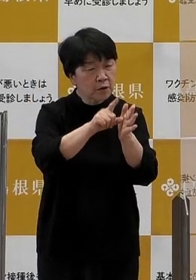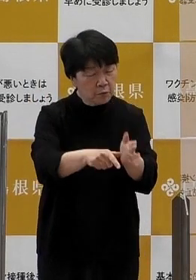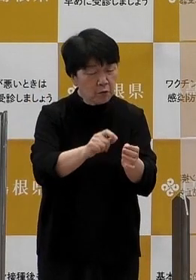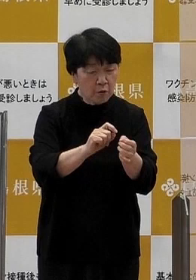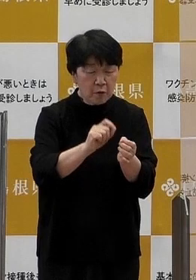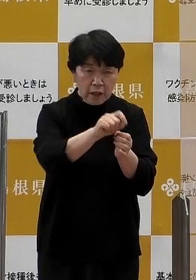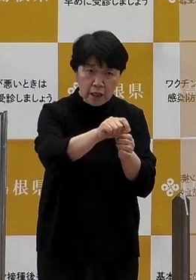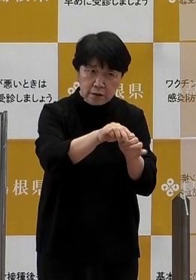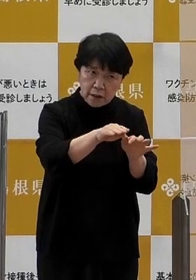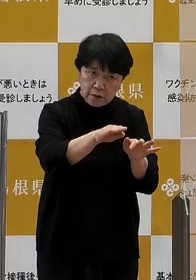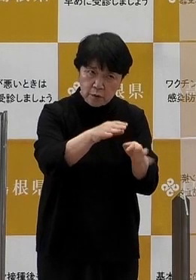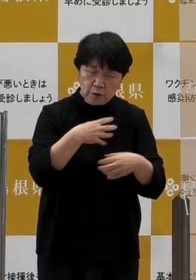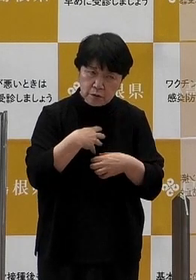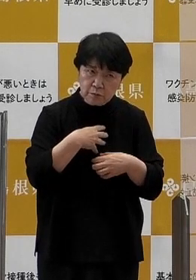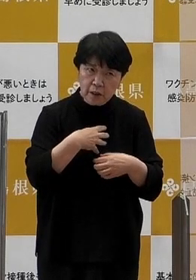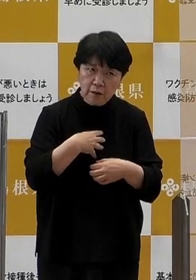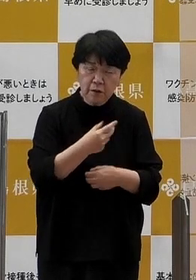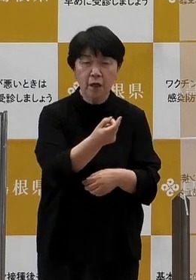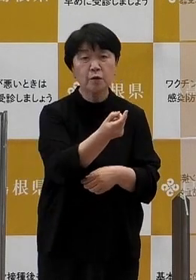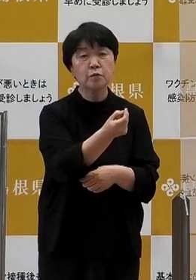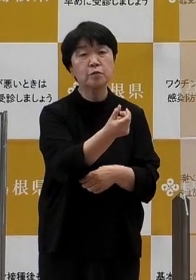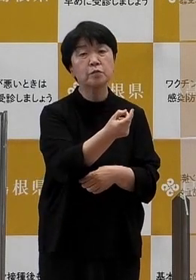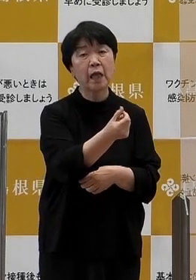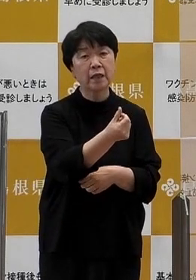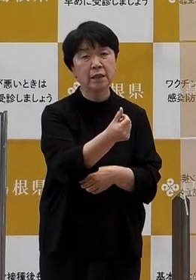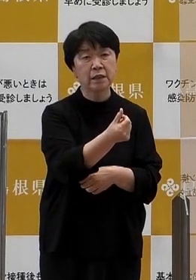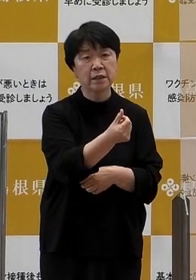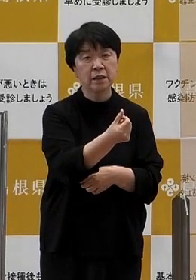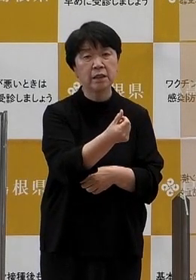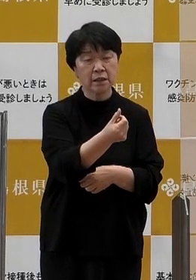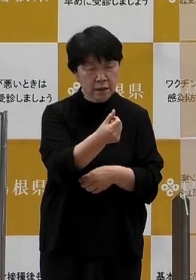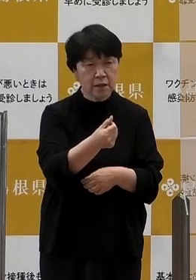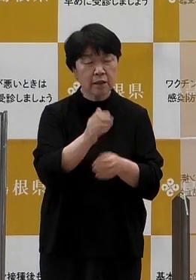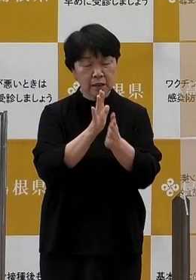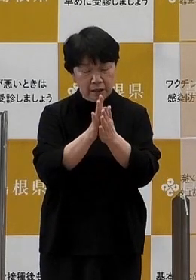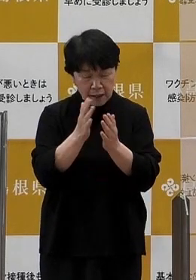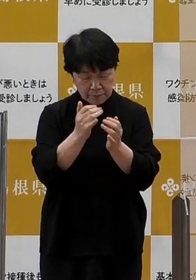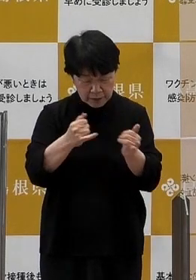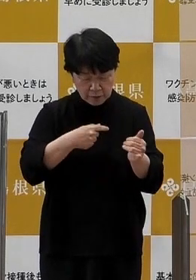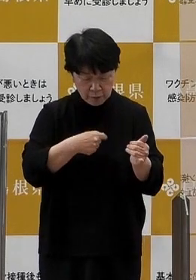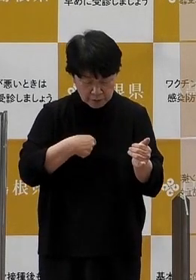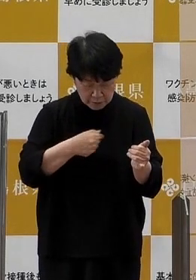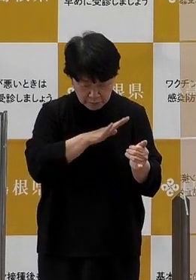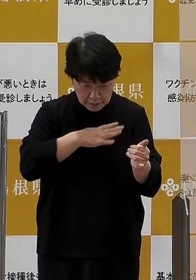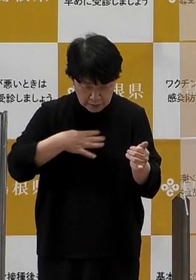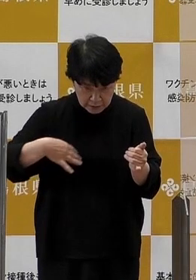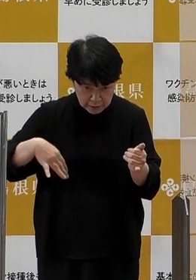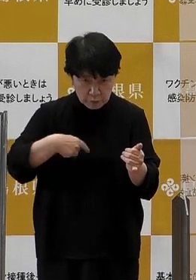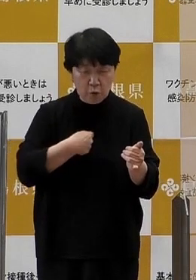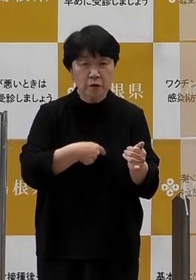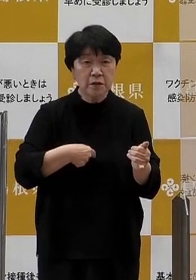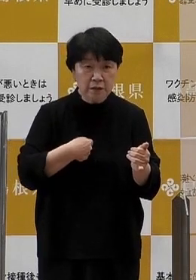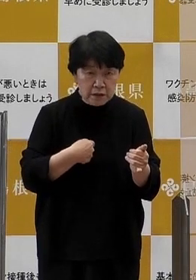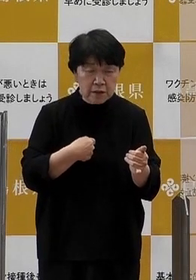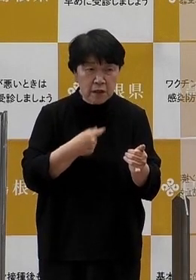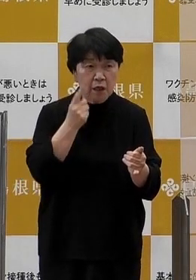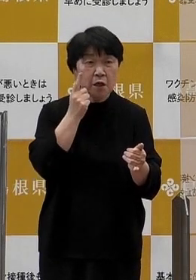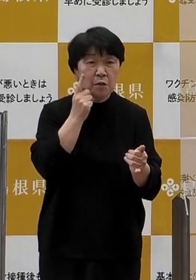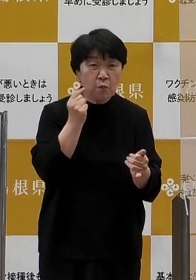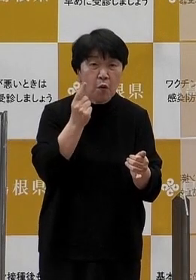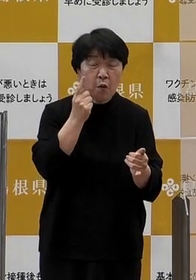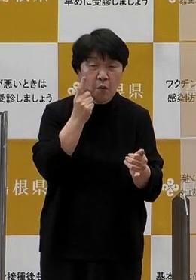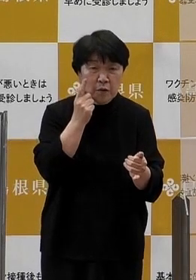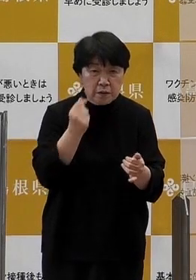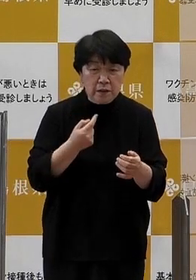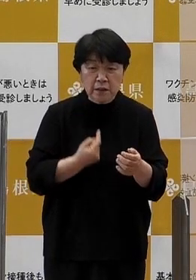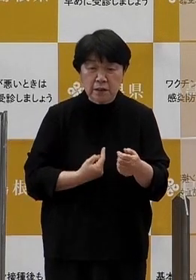しています。ただこれは県民の皆さんの気持ちとして、自分たちが県外に行って同じようなことをできない